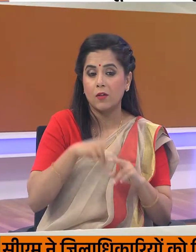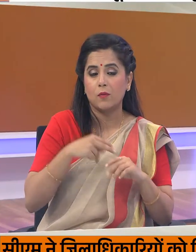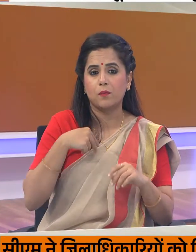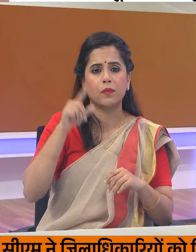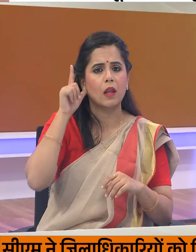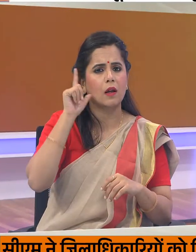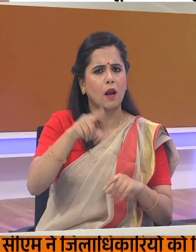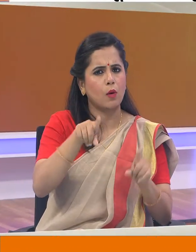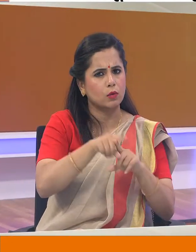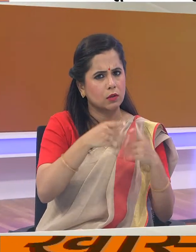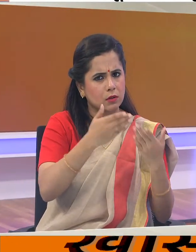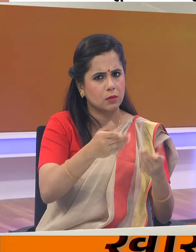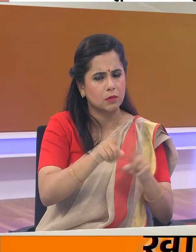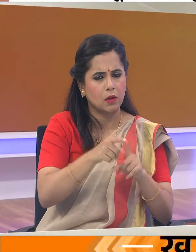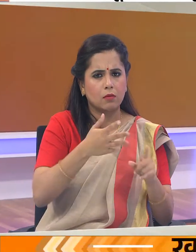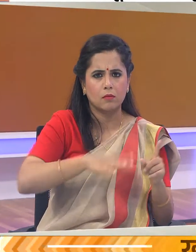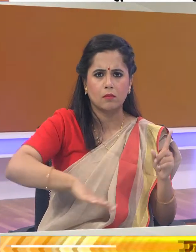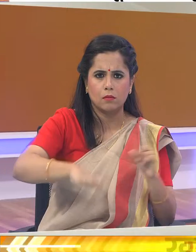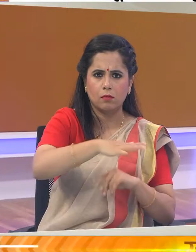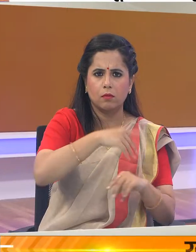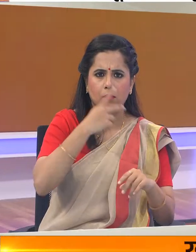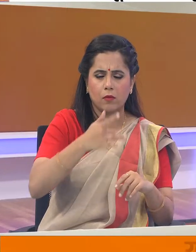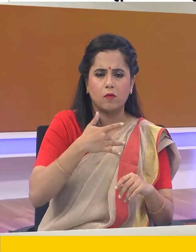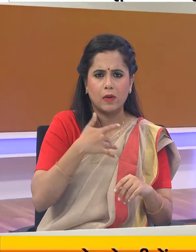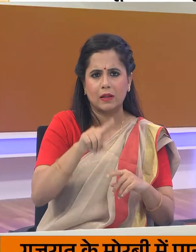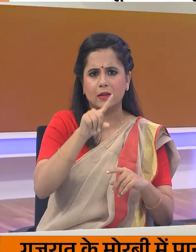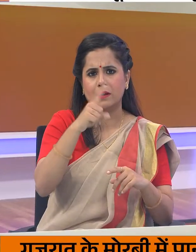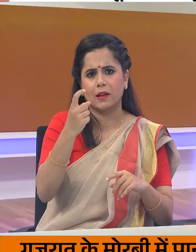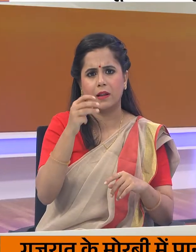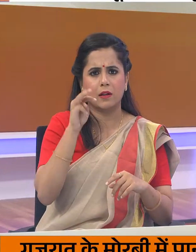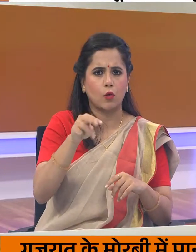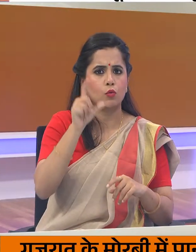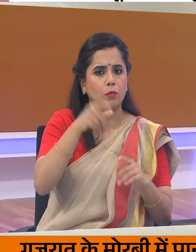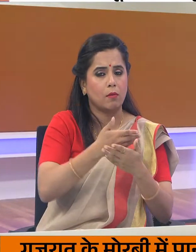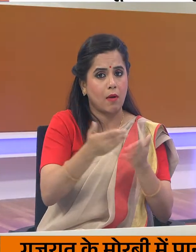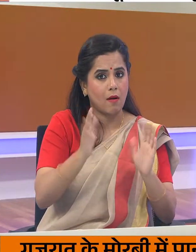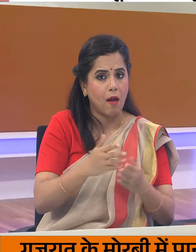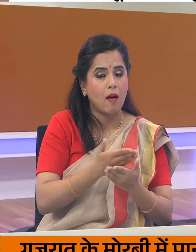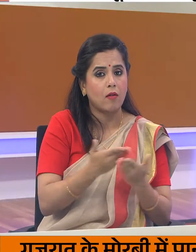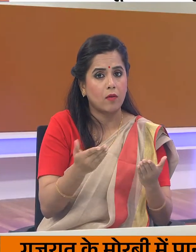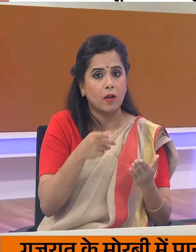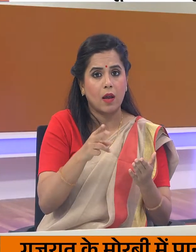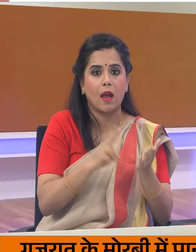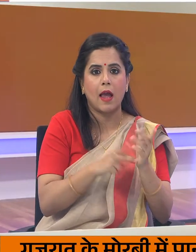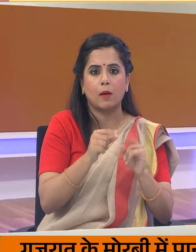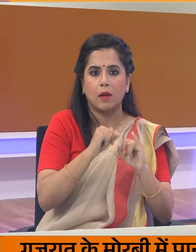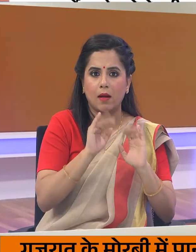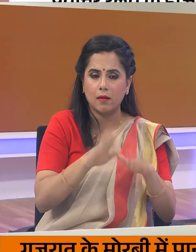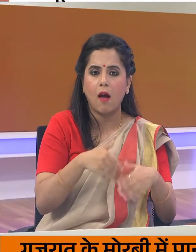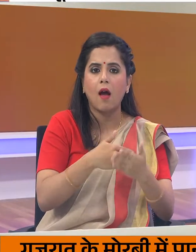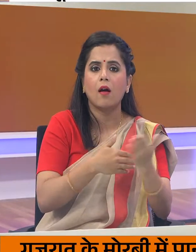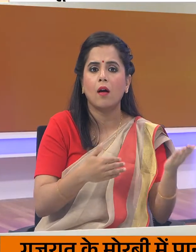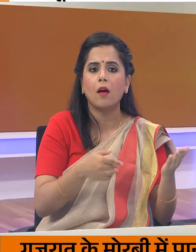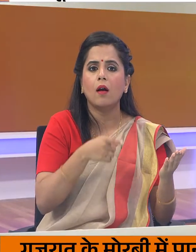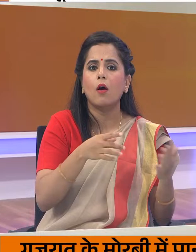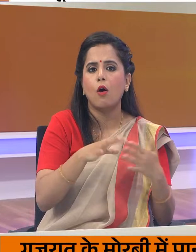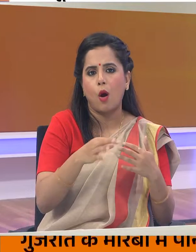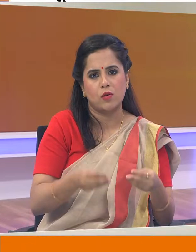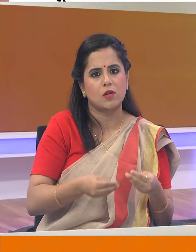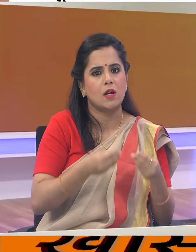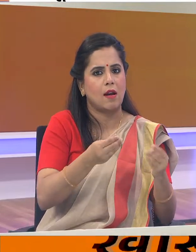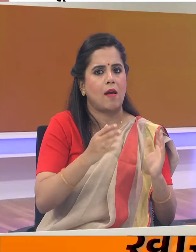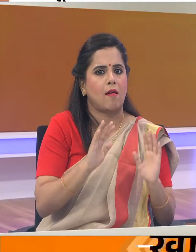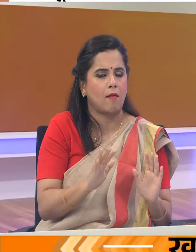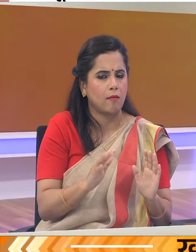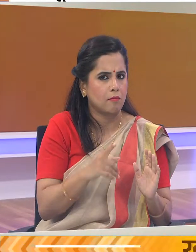मंडल का ही देखें तो हमारे करीब 17,000 कर्मचारी हैं जो कि एनपीएस में हैं, तो उनको ये ऑप्शन दिया जाएगा कि